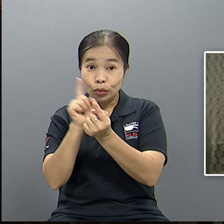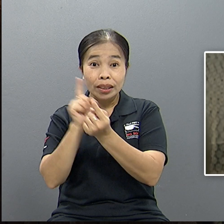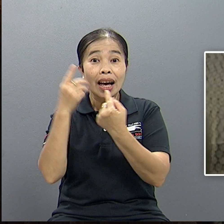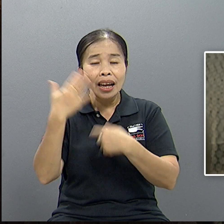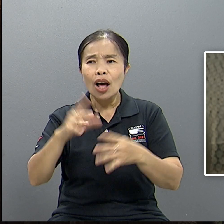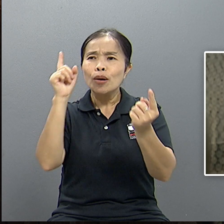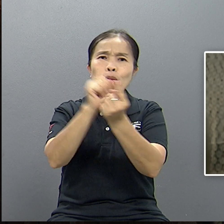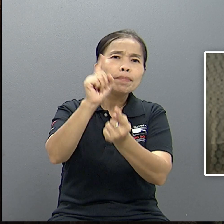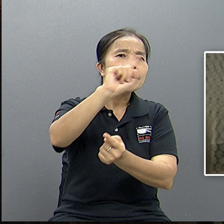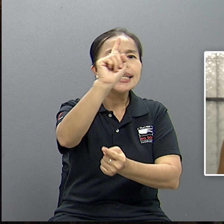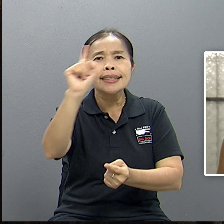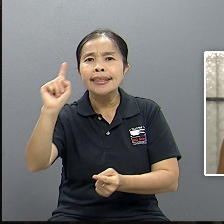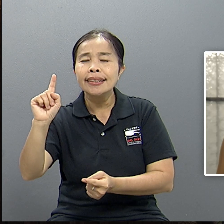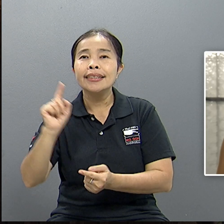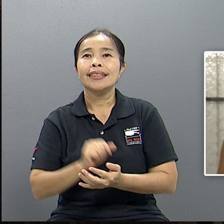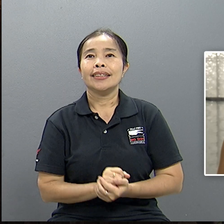เจอกันที่ไหนมาล่ะ